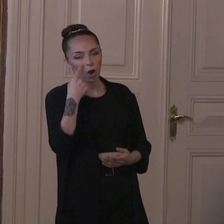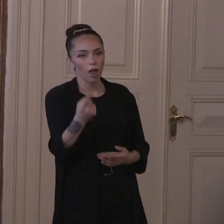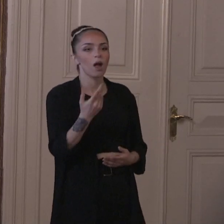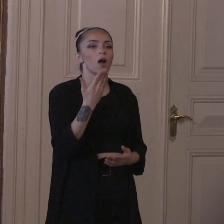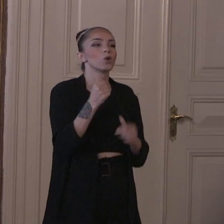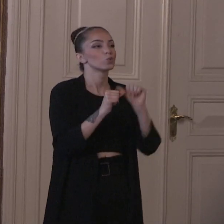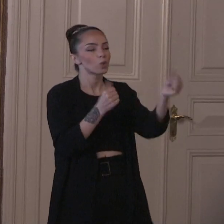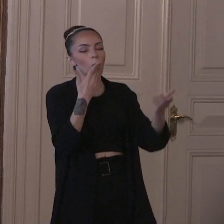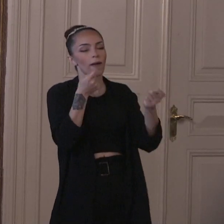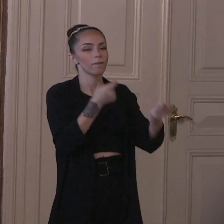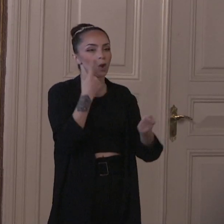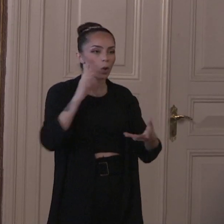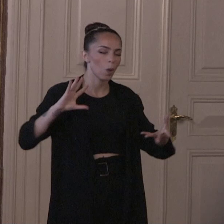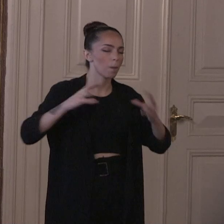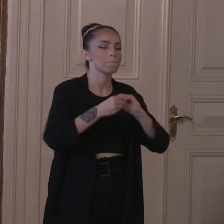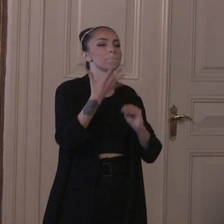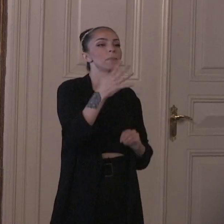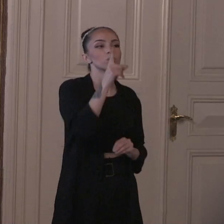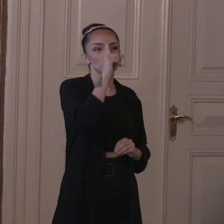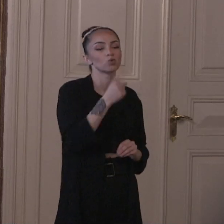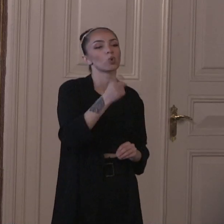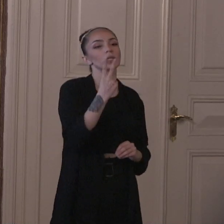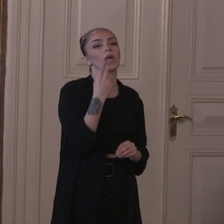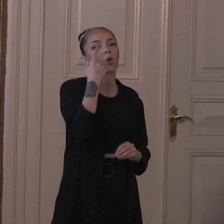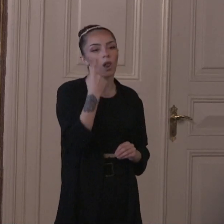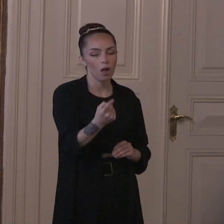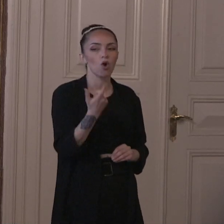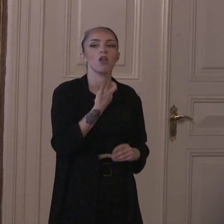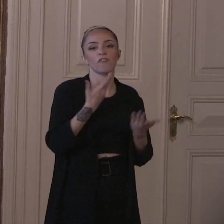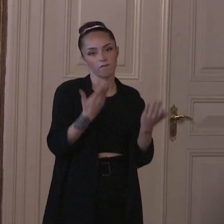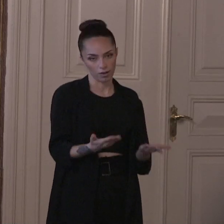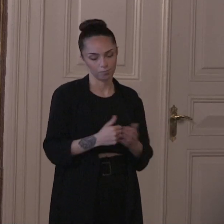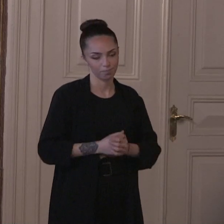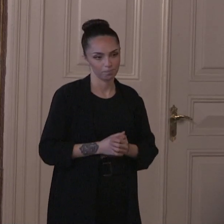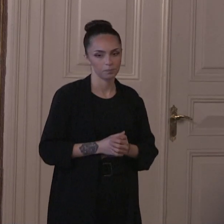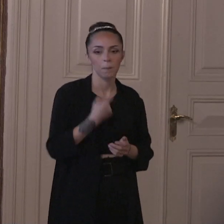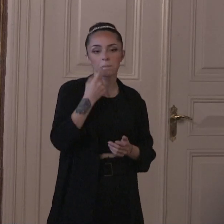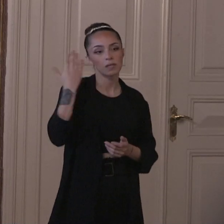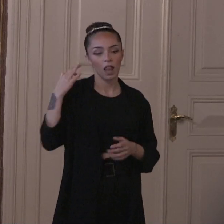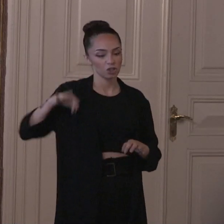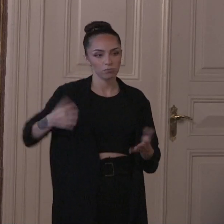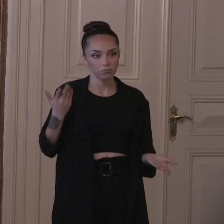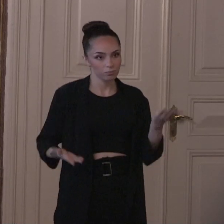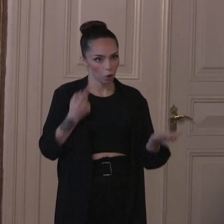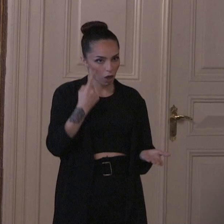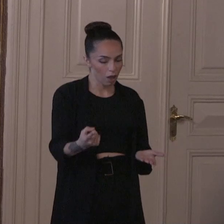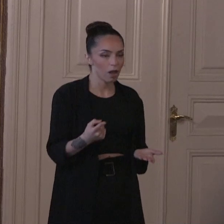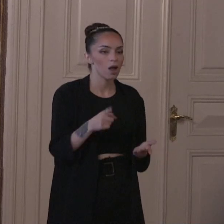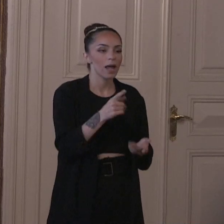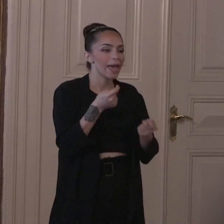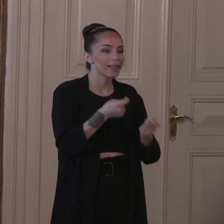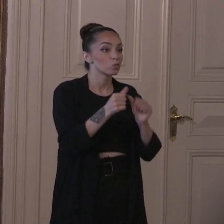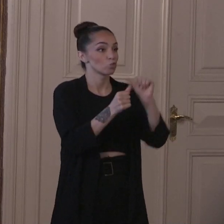olmak üzere toplam 5197 engelli öğrencimiz bulunmaktadır. Geçen yıla göre AUZEF'te eğitim alan